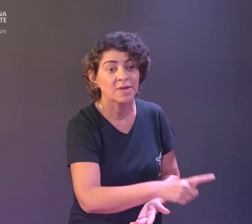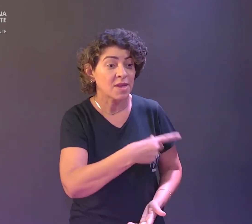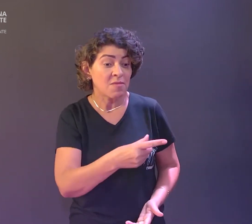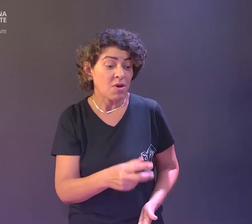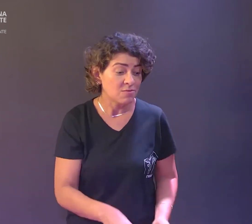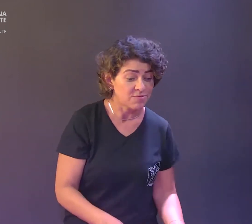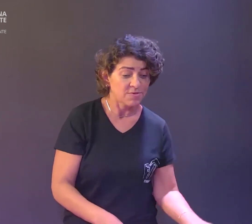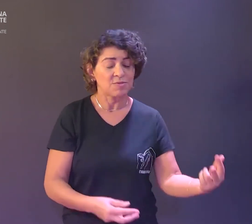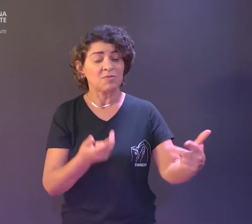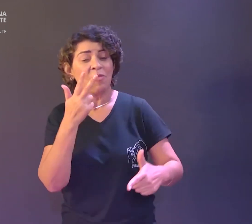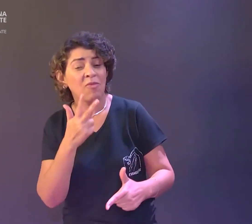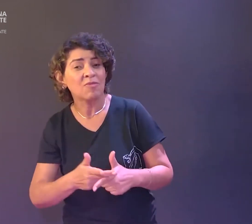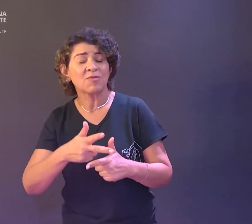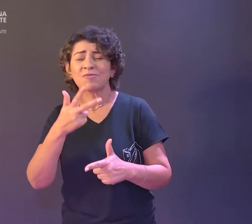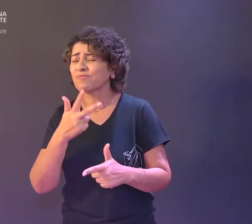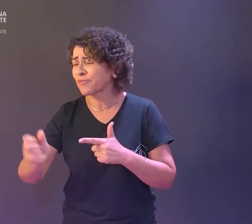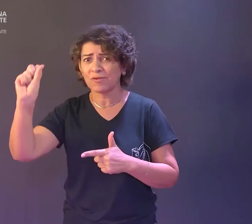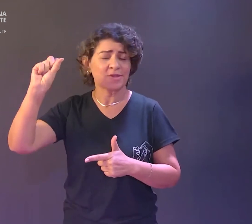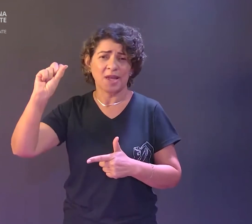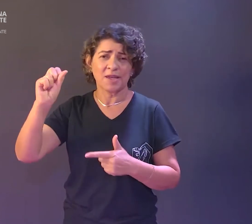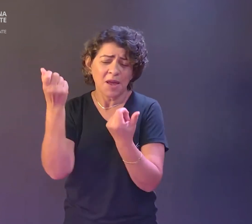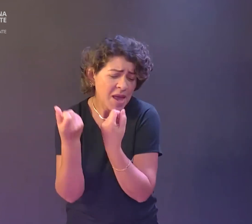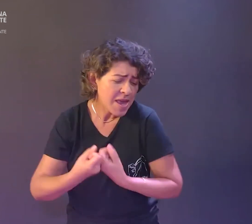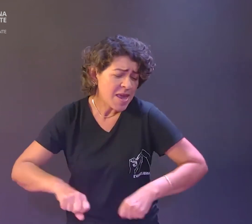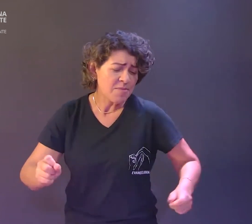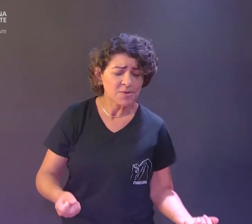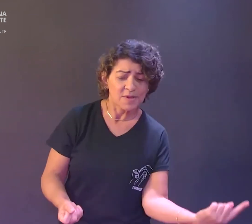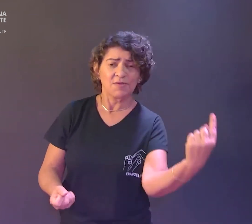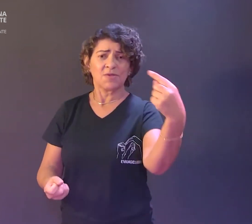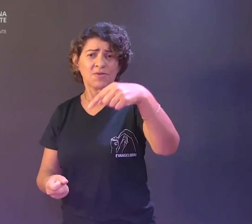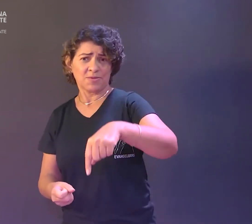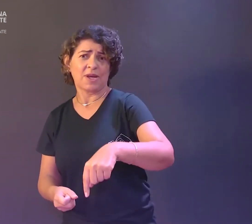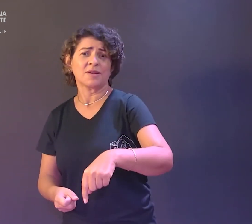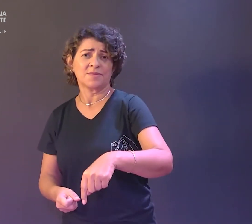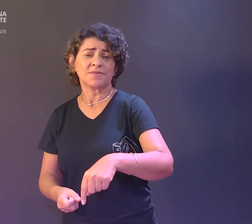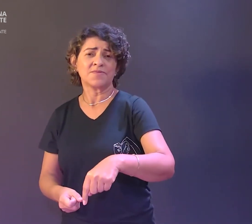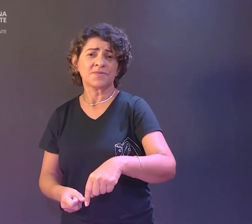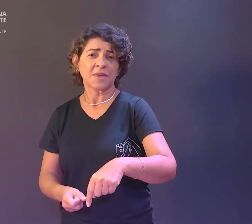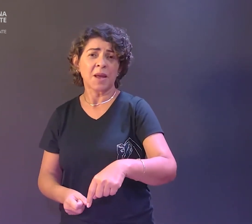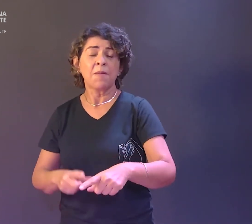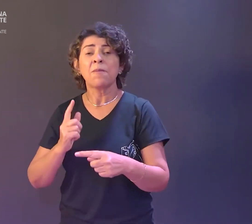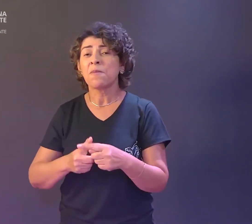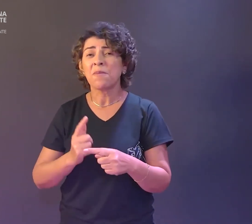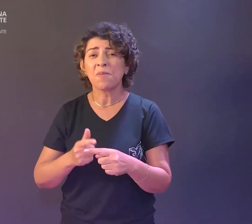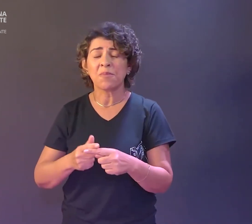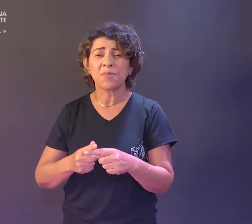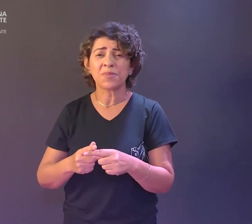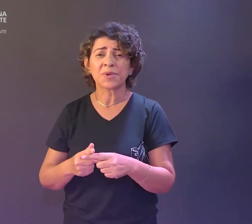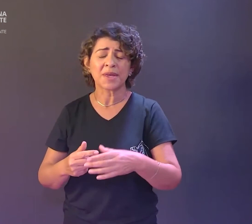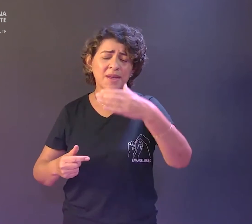e nos vemos correndo atrás do vento, machucando a nós mesmos e a muitos